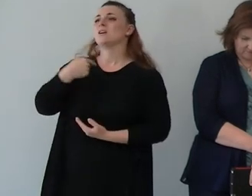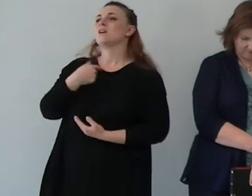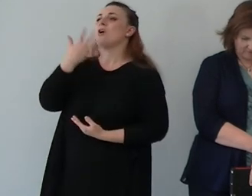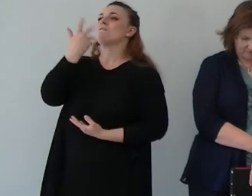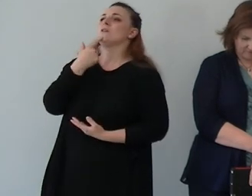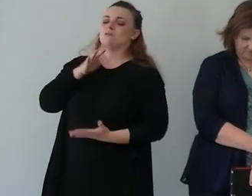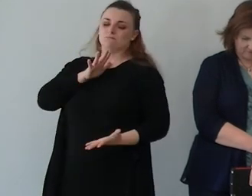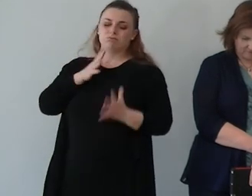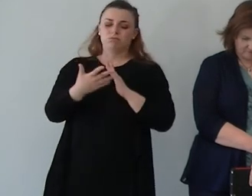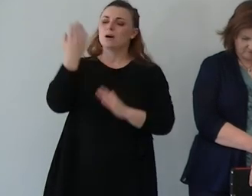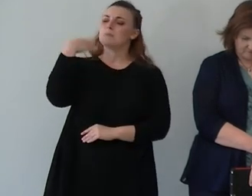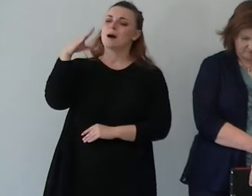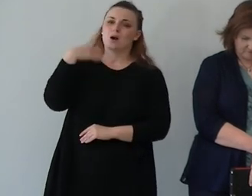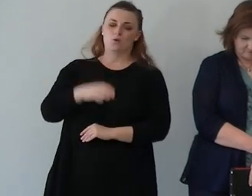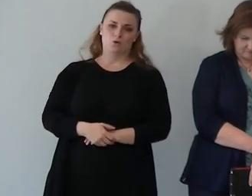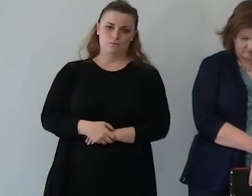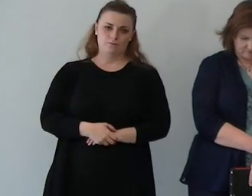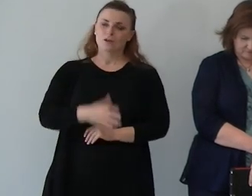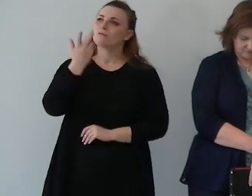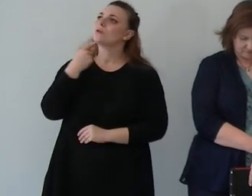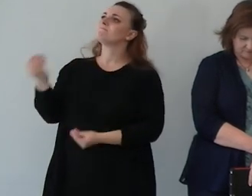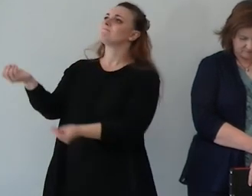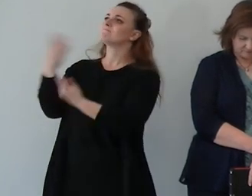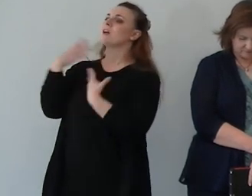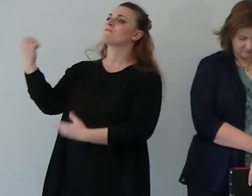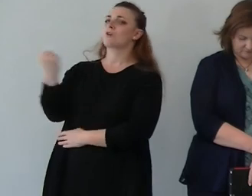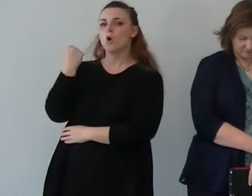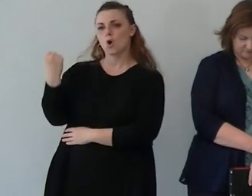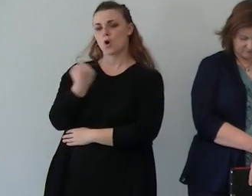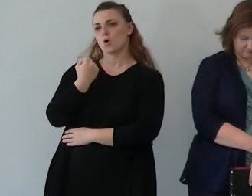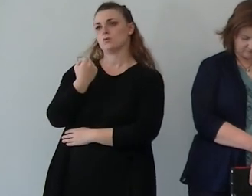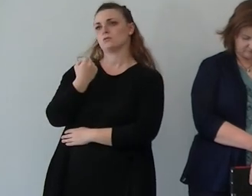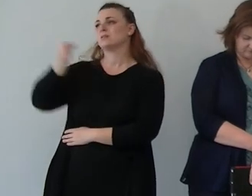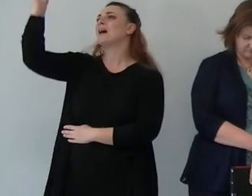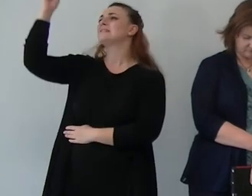Signore, dammi la tua forza, dammi il tuo Spirito Santo affinché io possa essere di